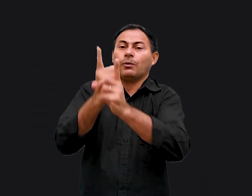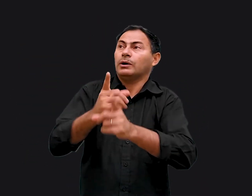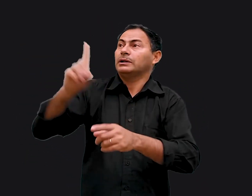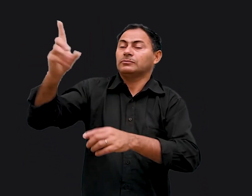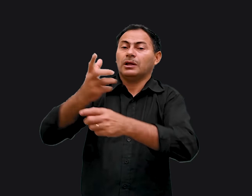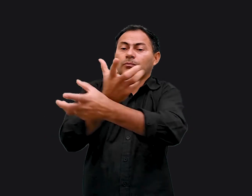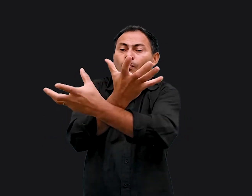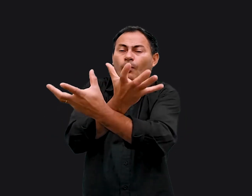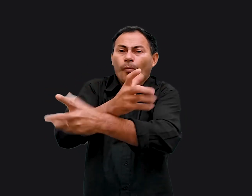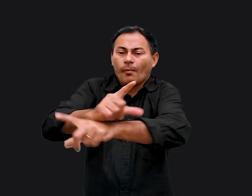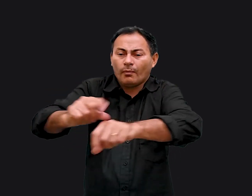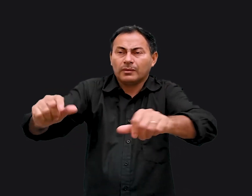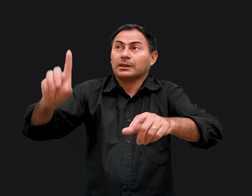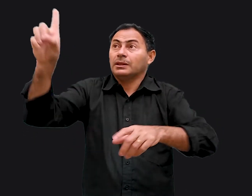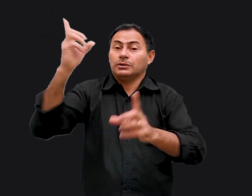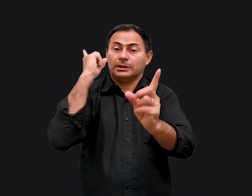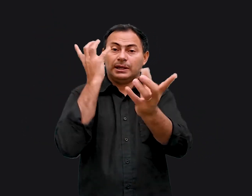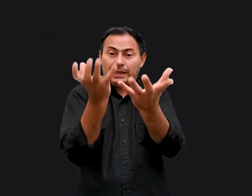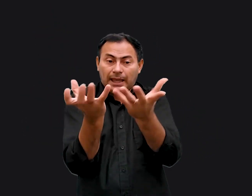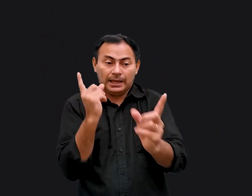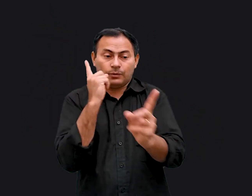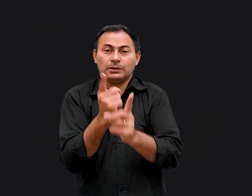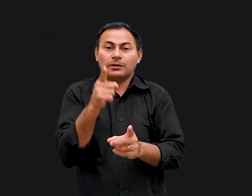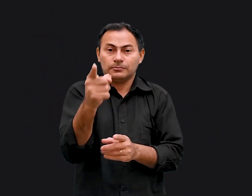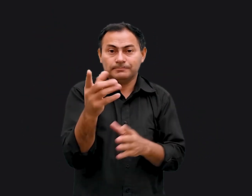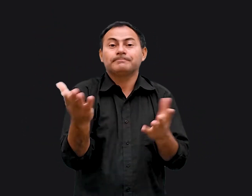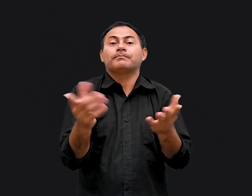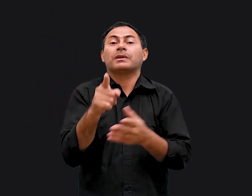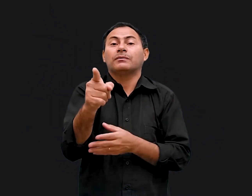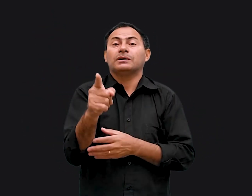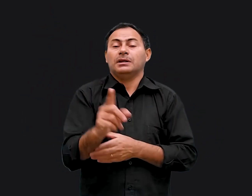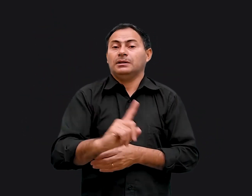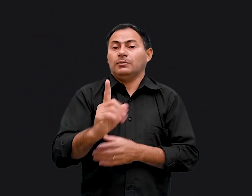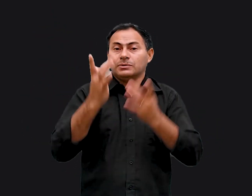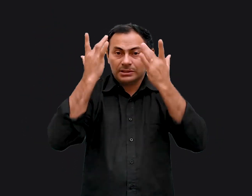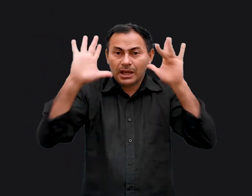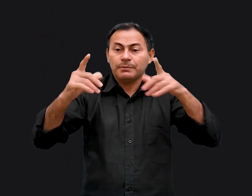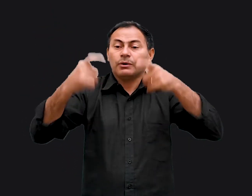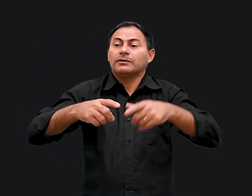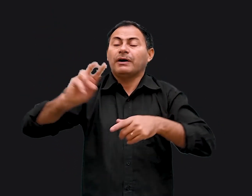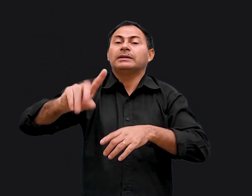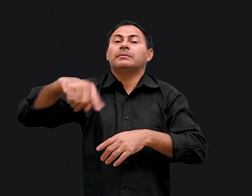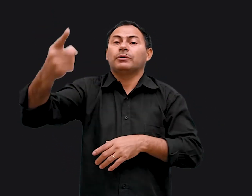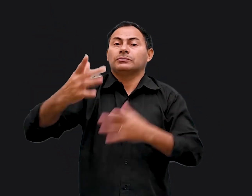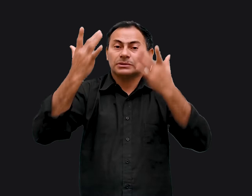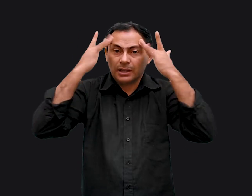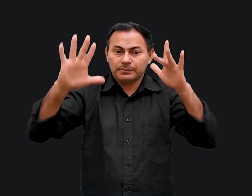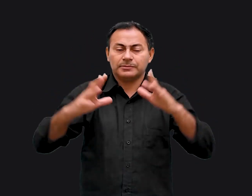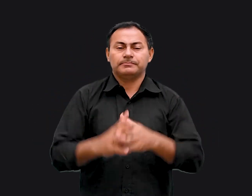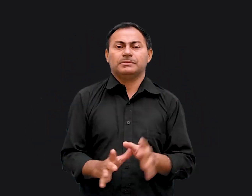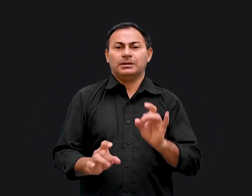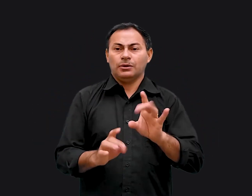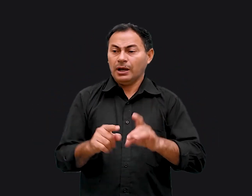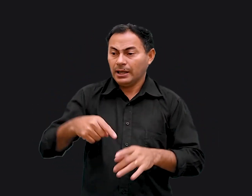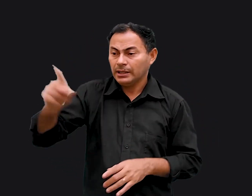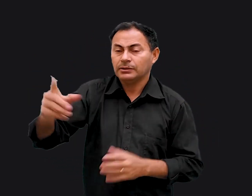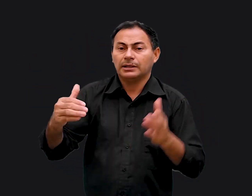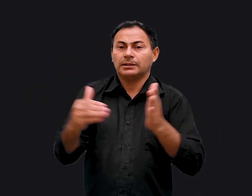ao deserto porque Deus quer se encontrar com você e que você não sabe onde vai depois disso? Está apenas indo até